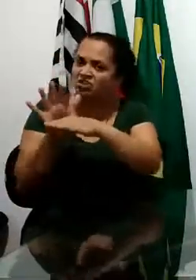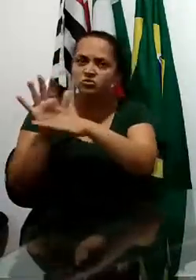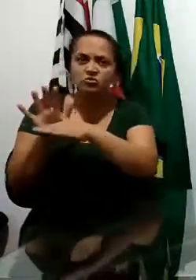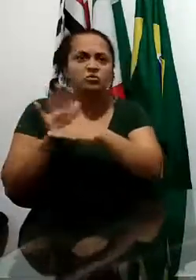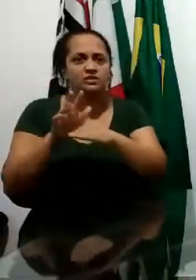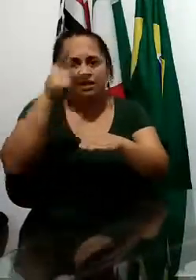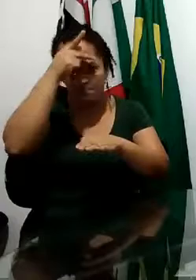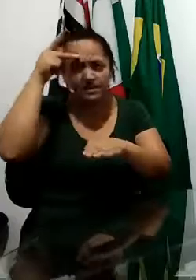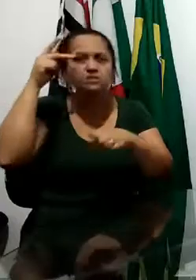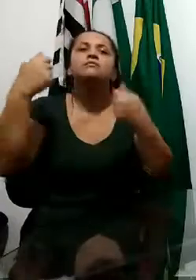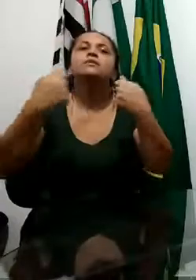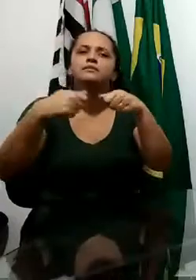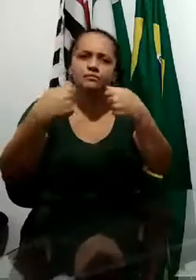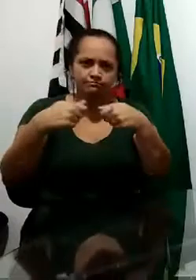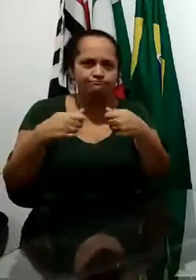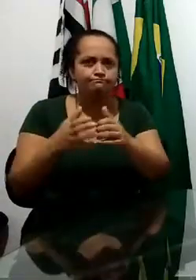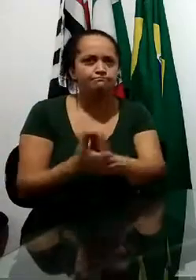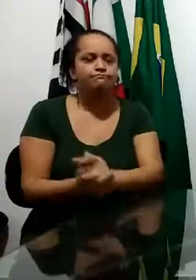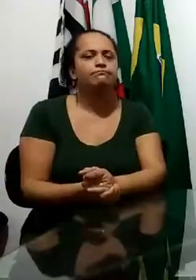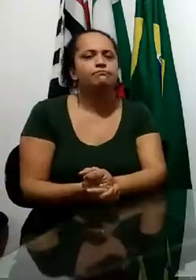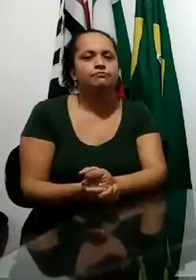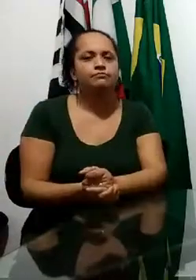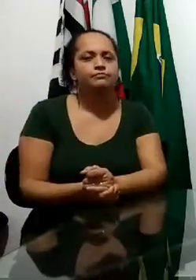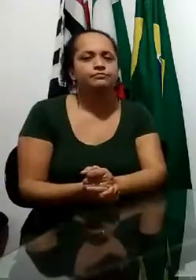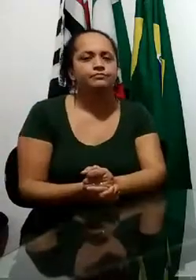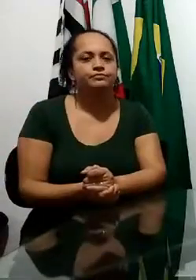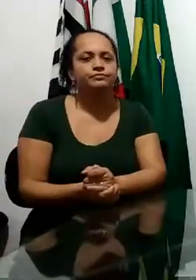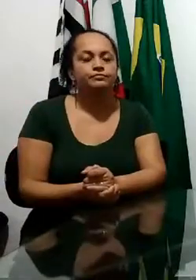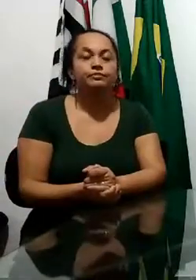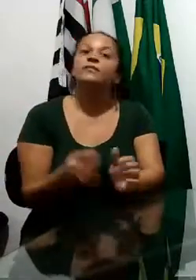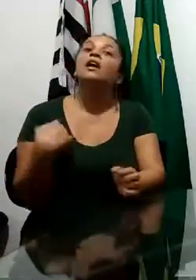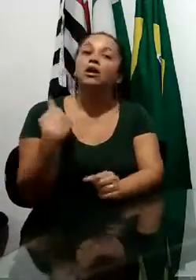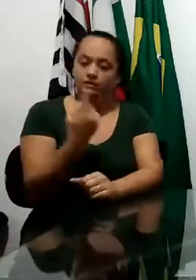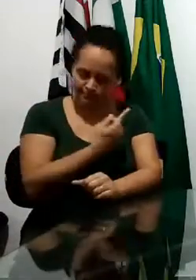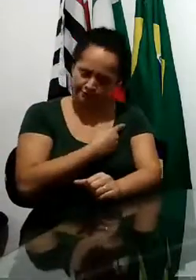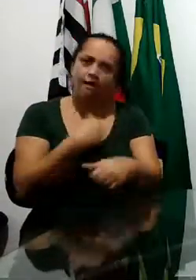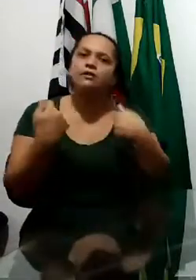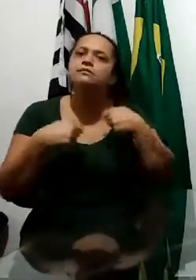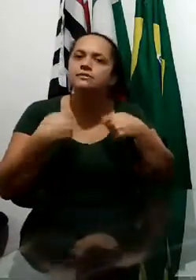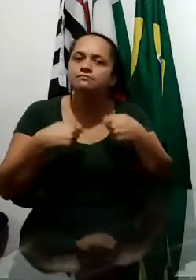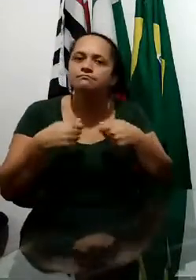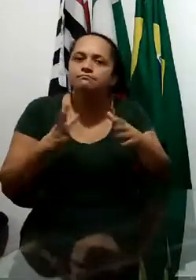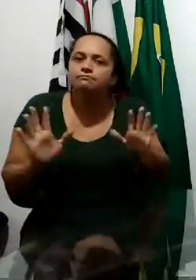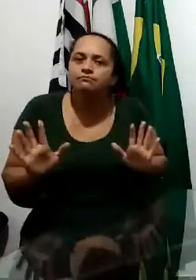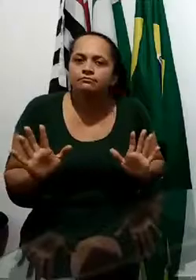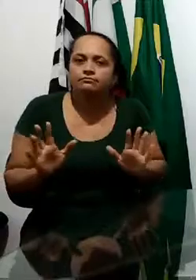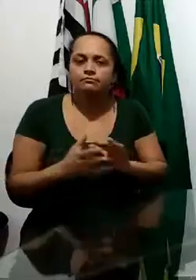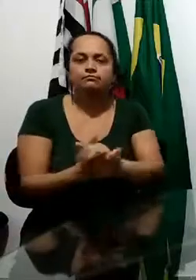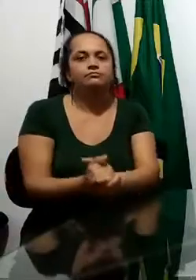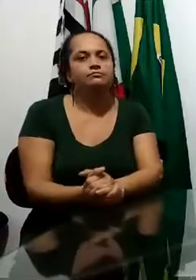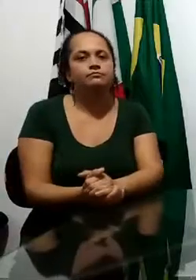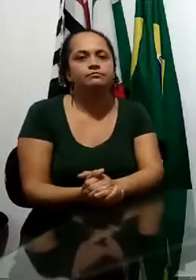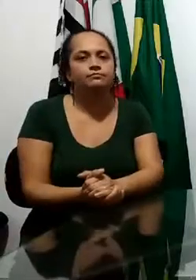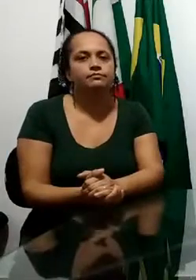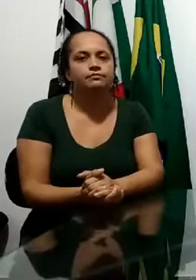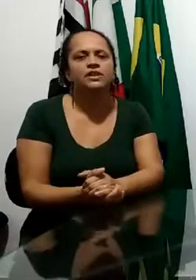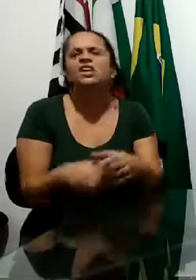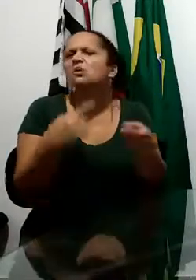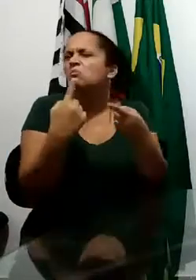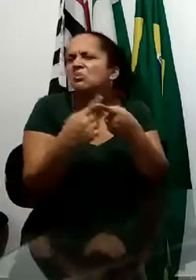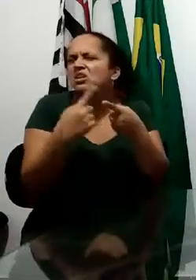pobre necessitado. Aí compete a nós. Veja bem, e por que Deus é